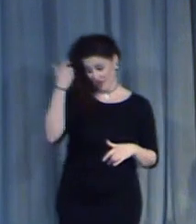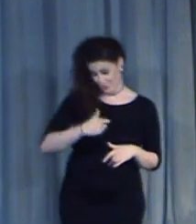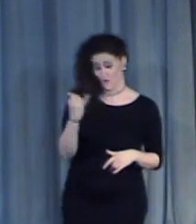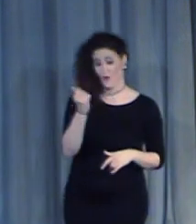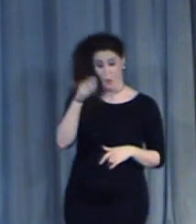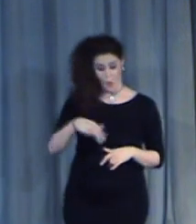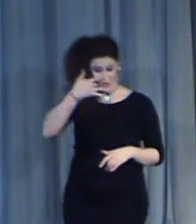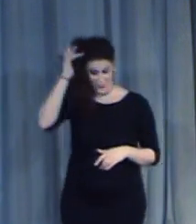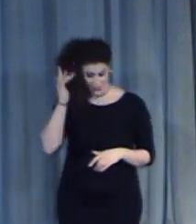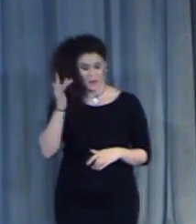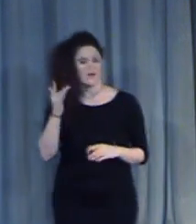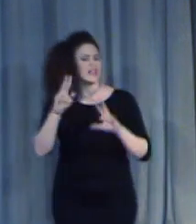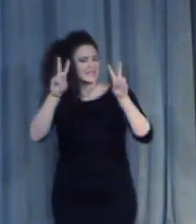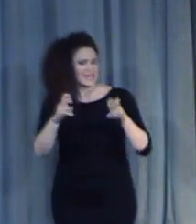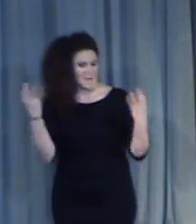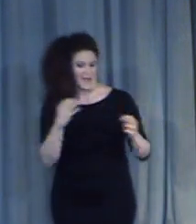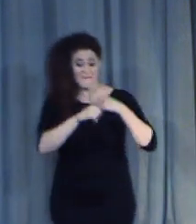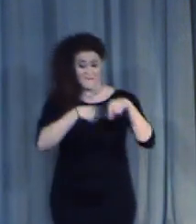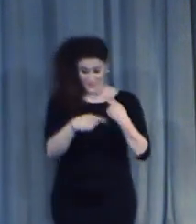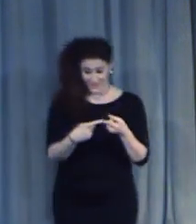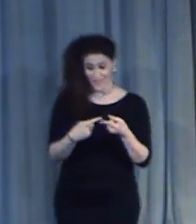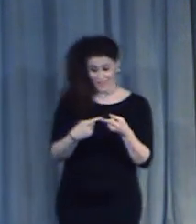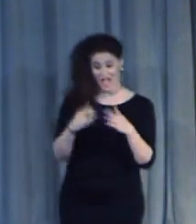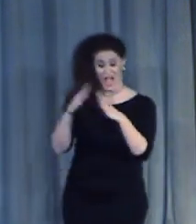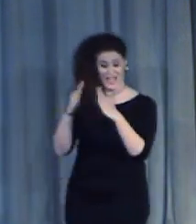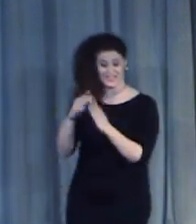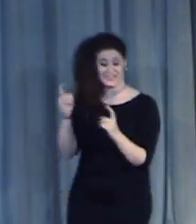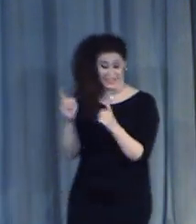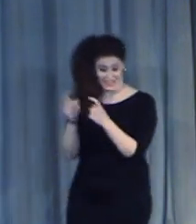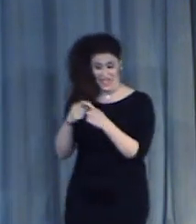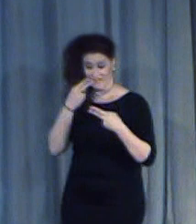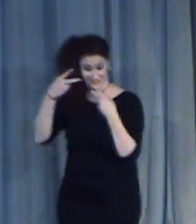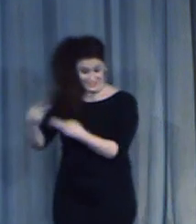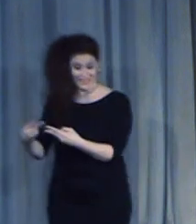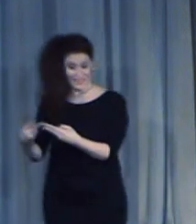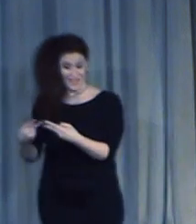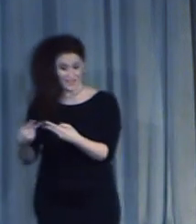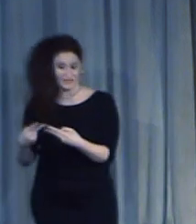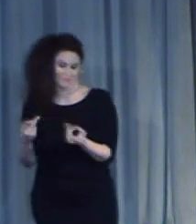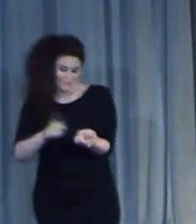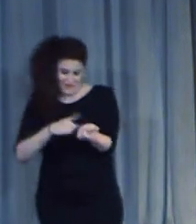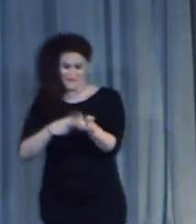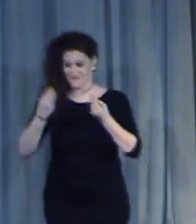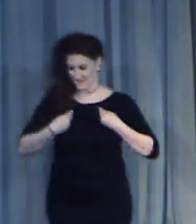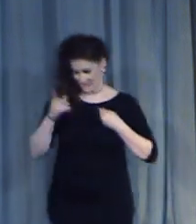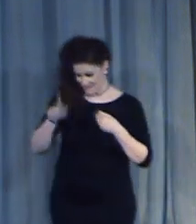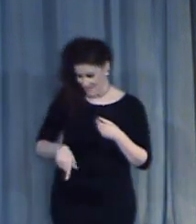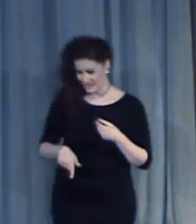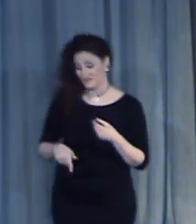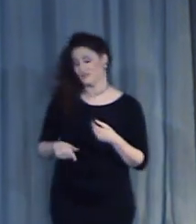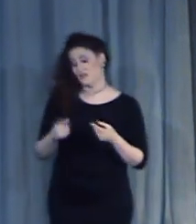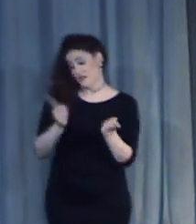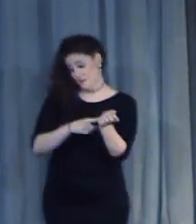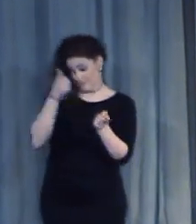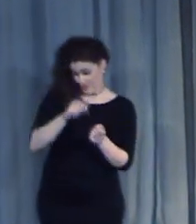Rubio, va de una familia que visita la casa de su tía, Inito y su prima, Lolo y